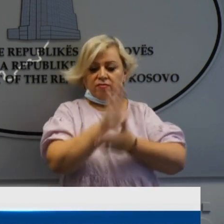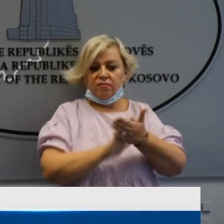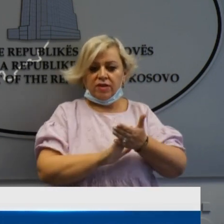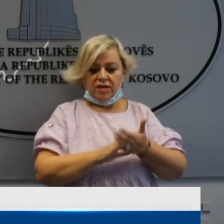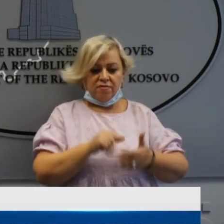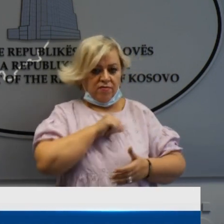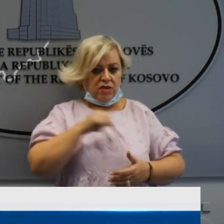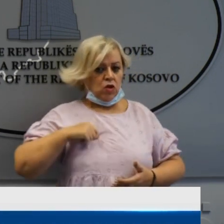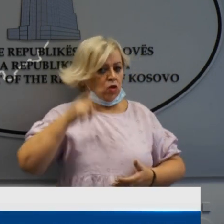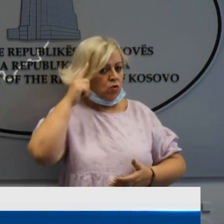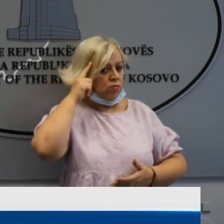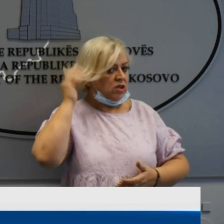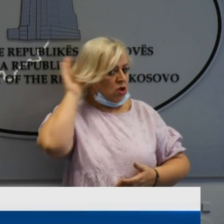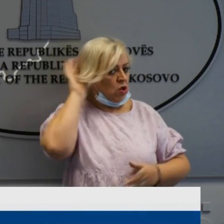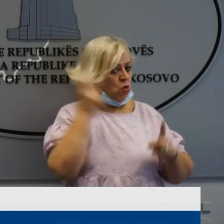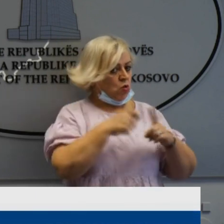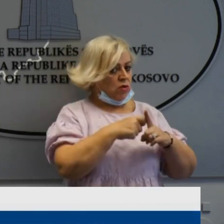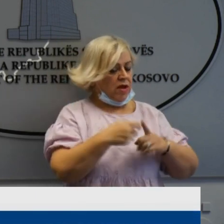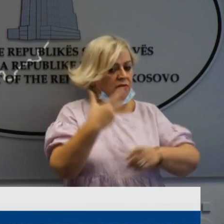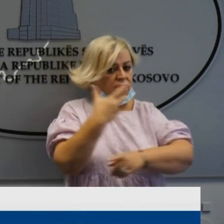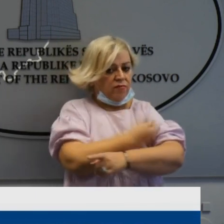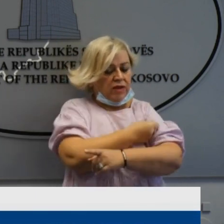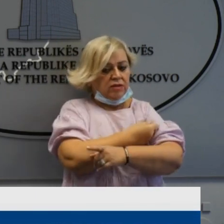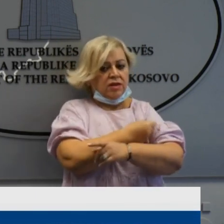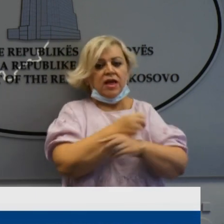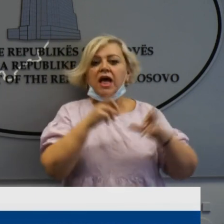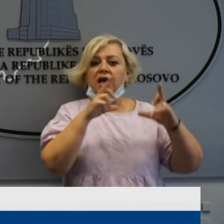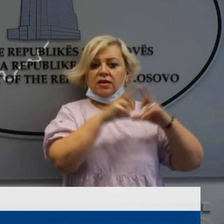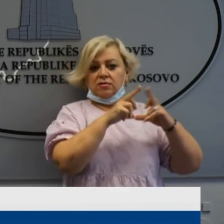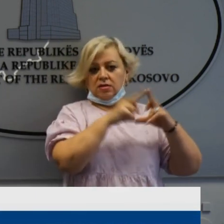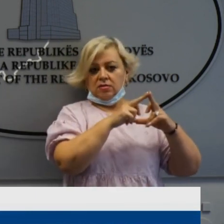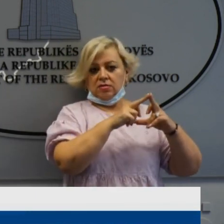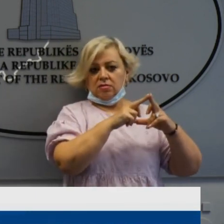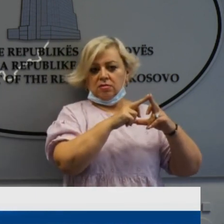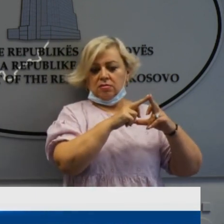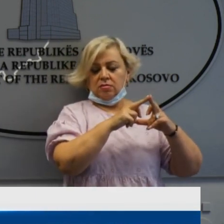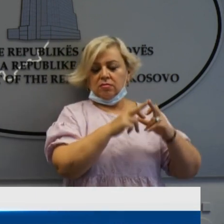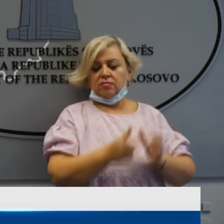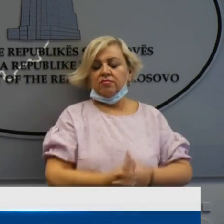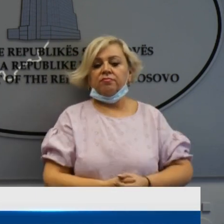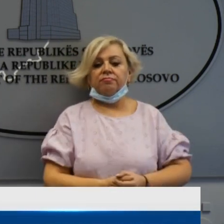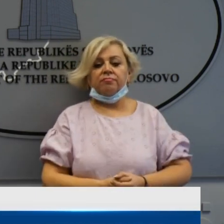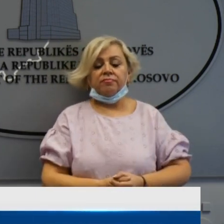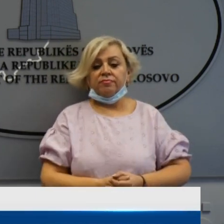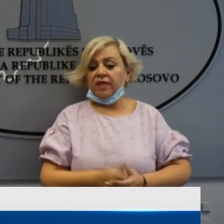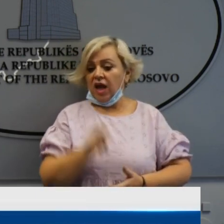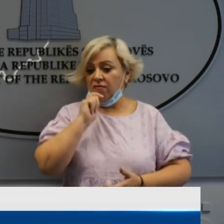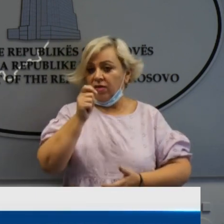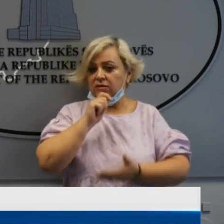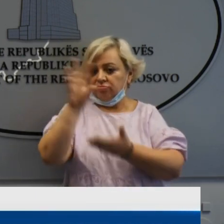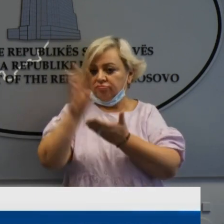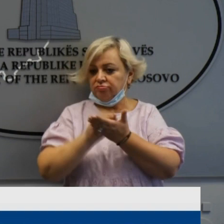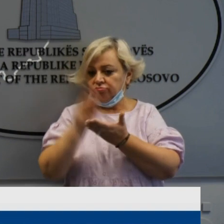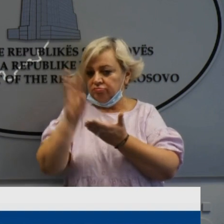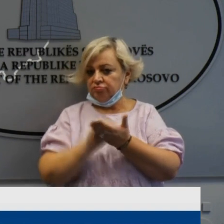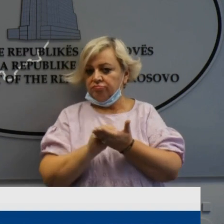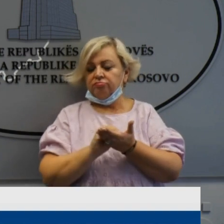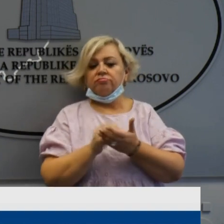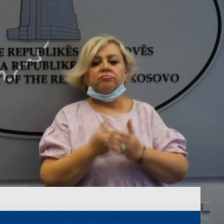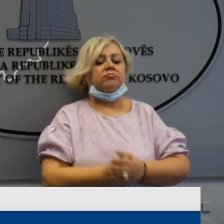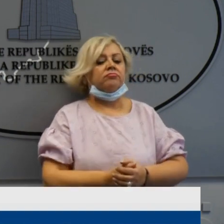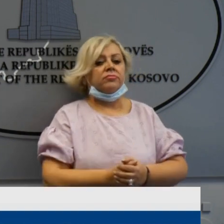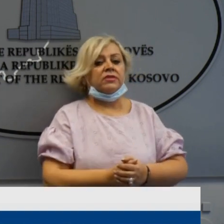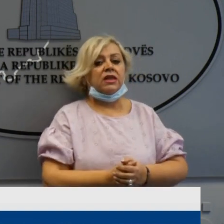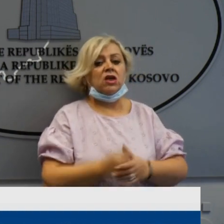filluar nga vetë kryeministri Kurti, jemi vaksinuar me vaksinën AstraZeneca. Nga të dhënat e vazhdueshme të